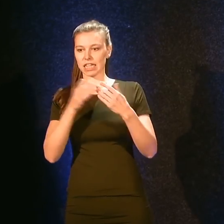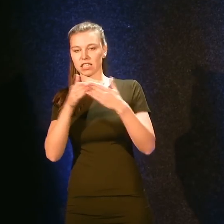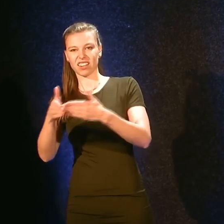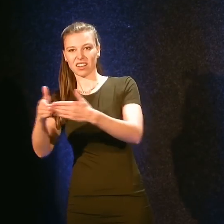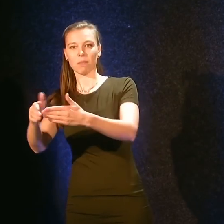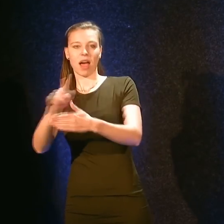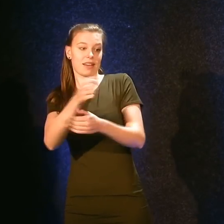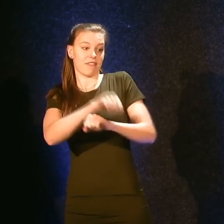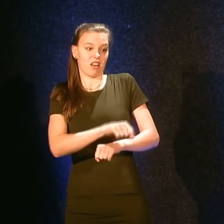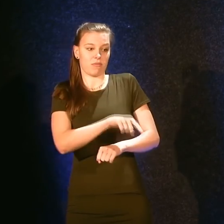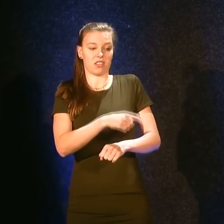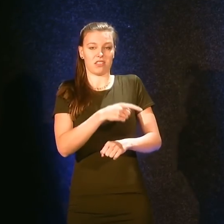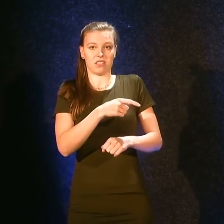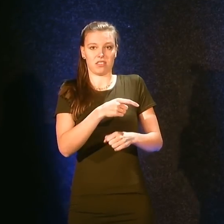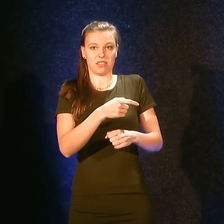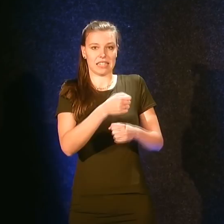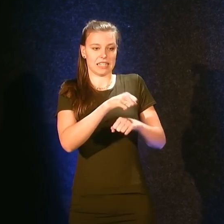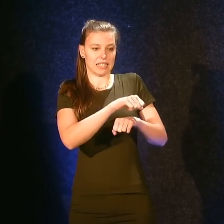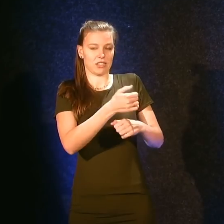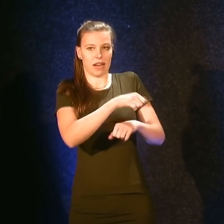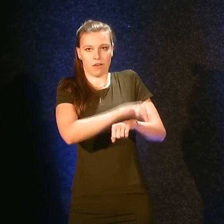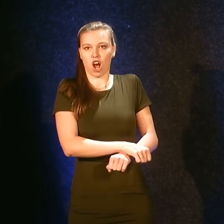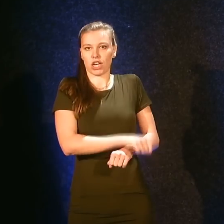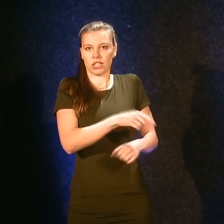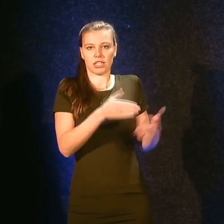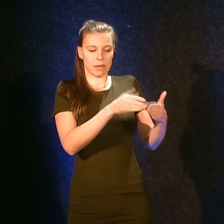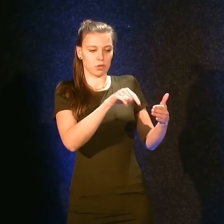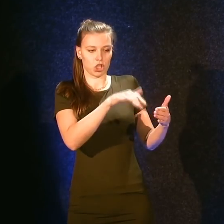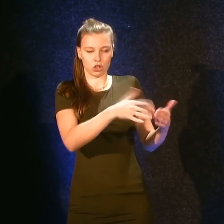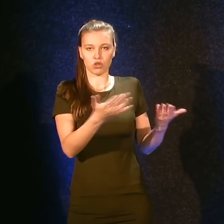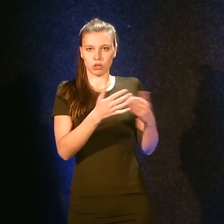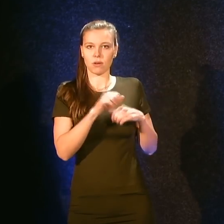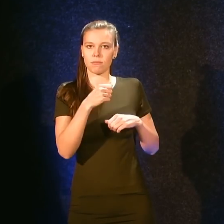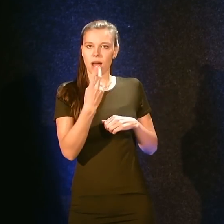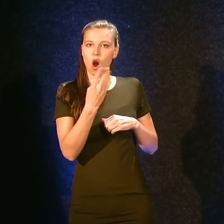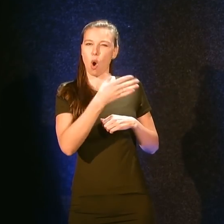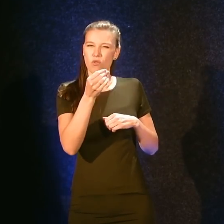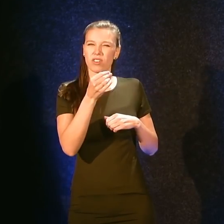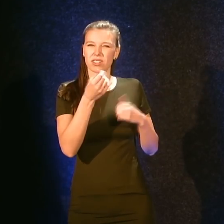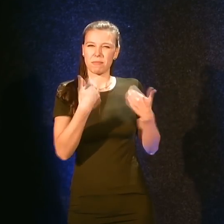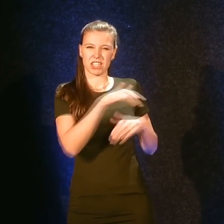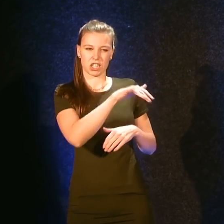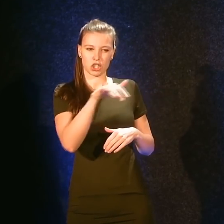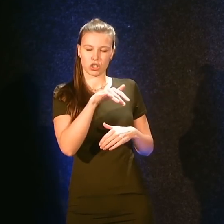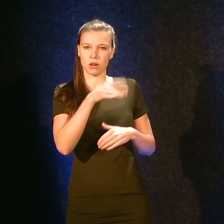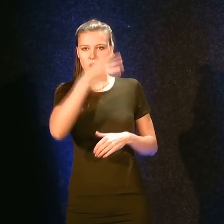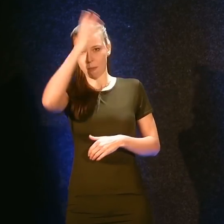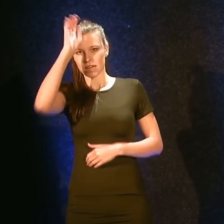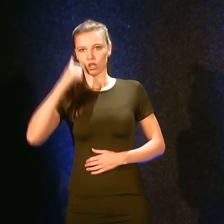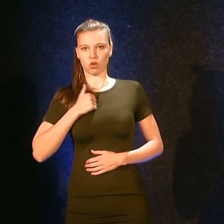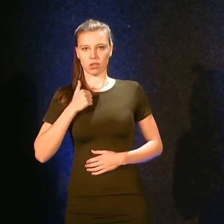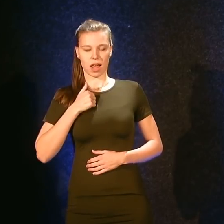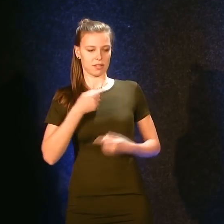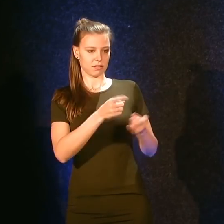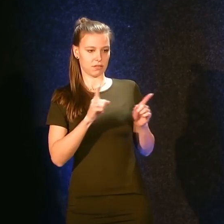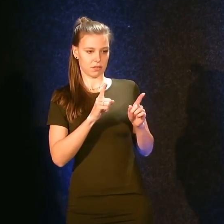op dat schip waar een paar honderd mensen zijn. Onder andere Romeinse soldaten om gevangenen te beveiligen,